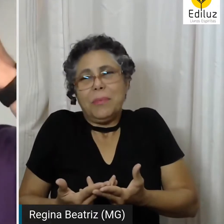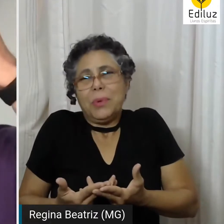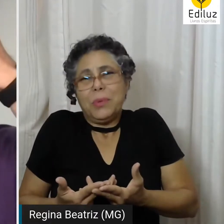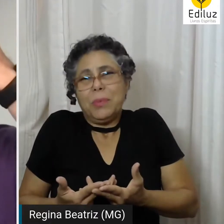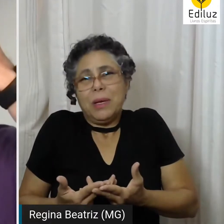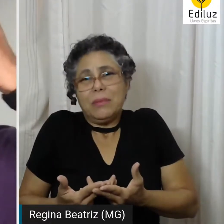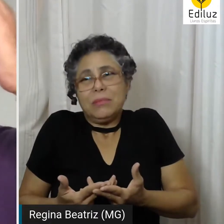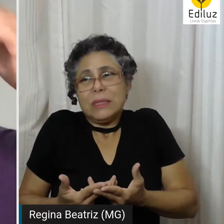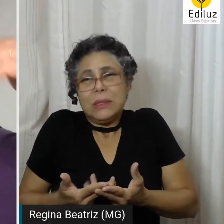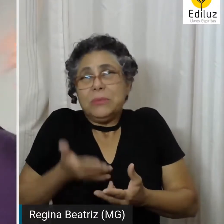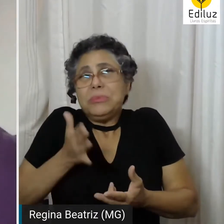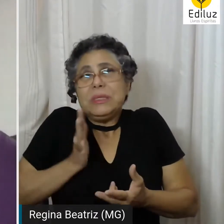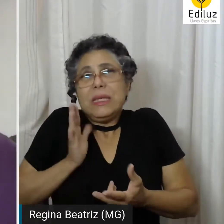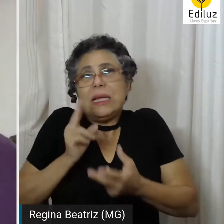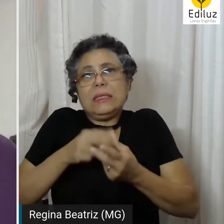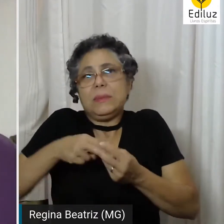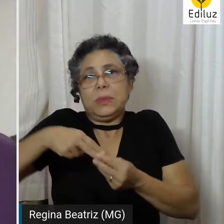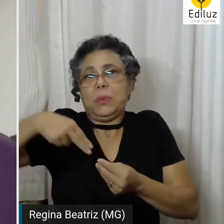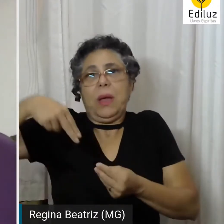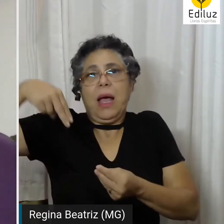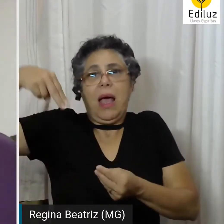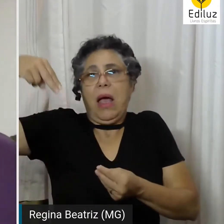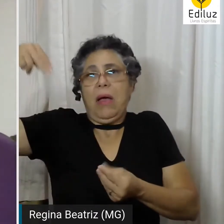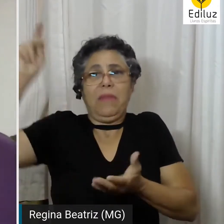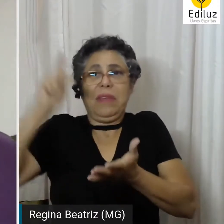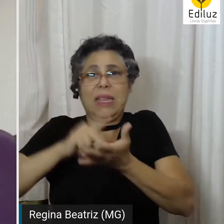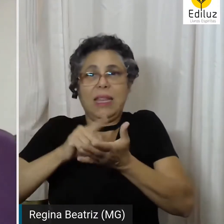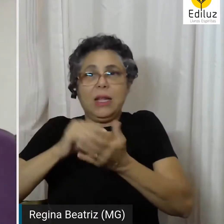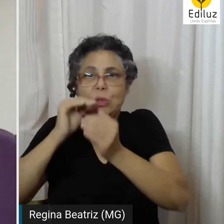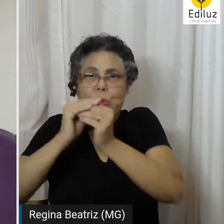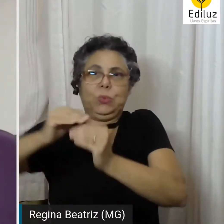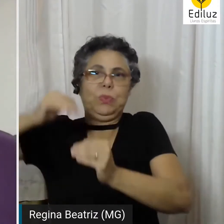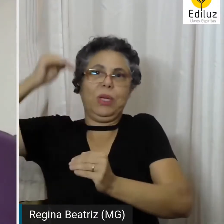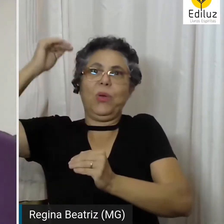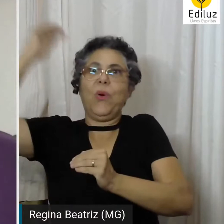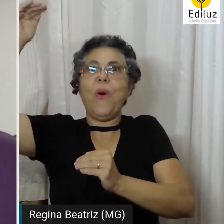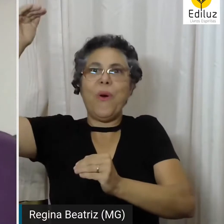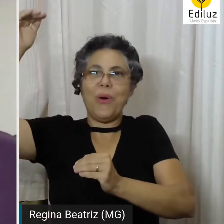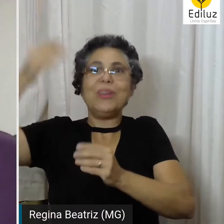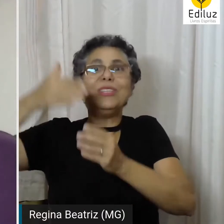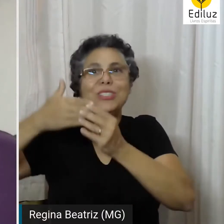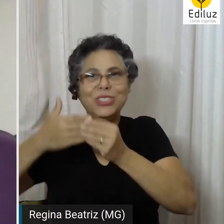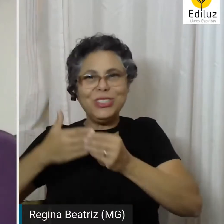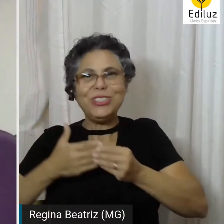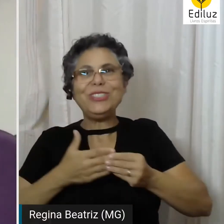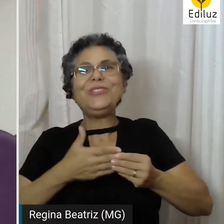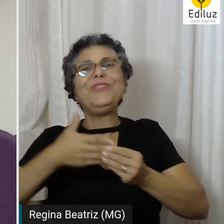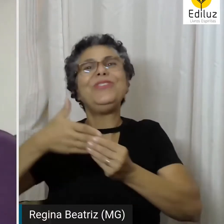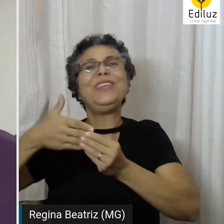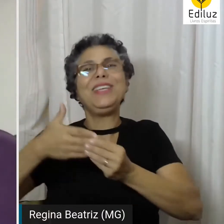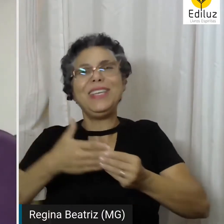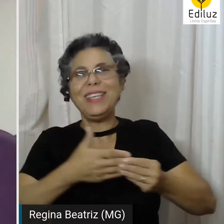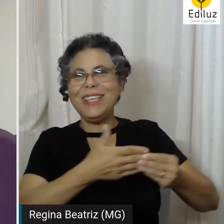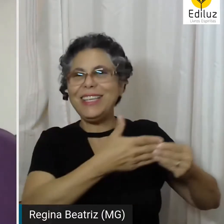espiritual, para um ser verdadeiramente superior, para um ser divino.